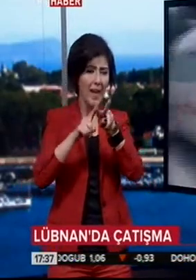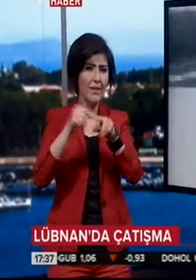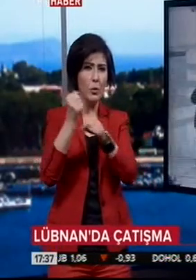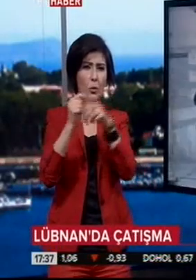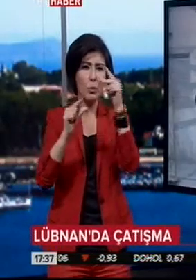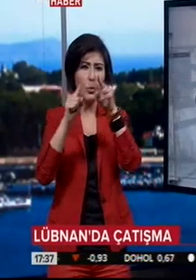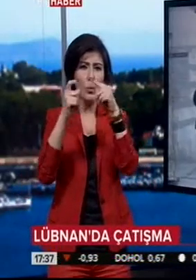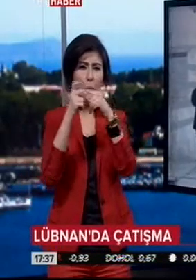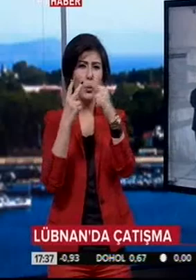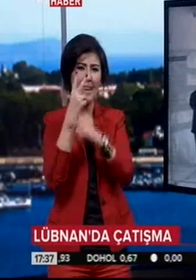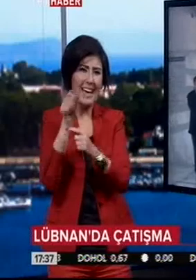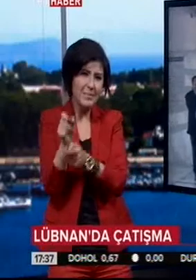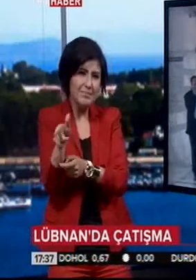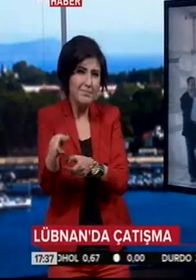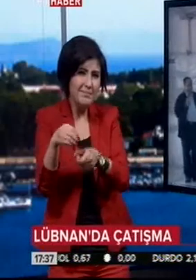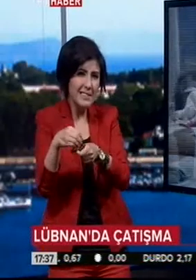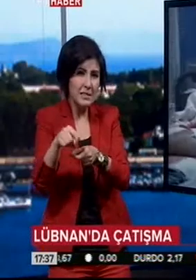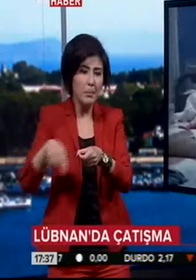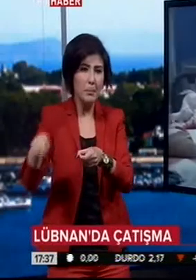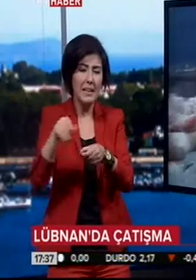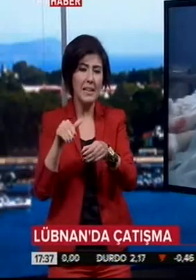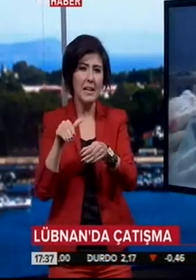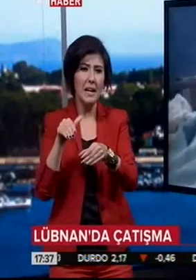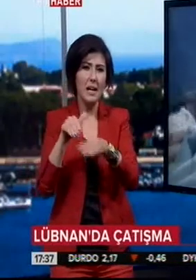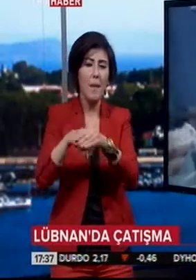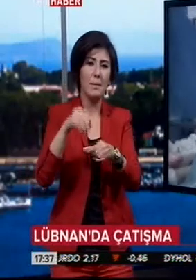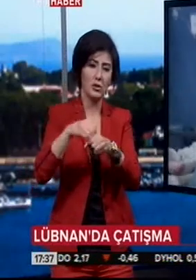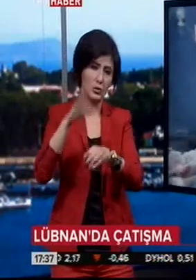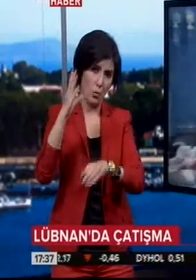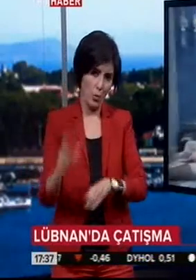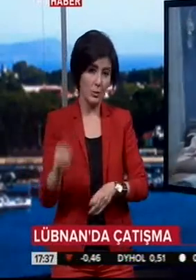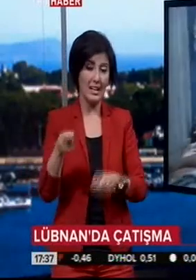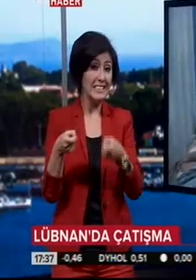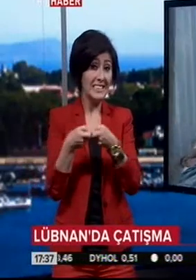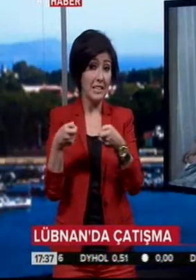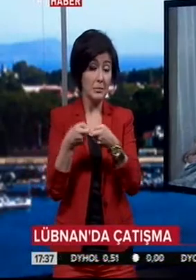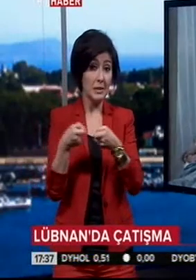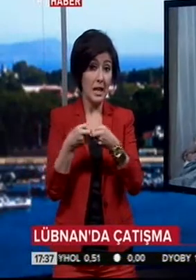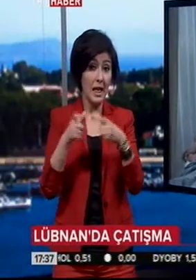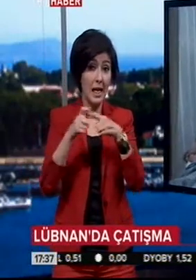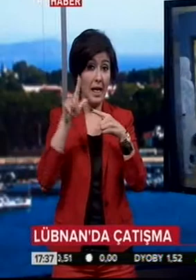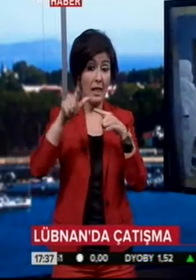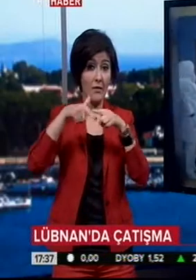güney kenti Sayda yakınlarındaki bir mülteci kampında meydana geldi. Çatışma El Fetih